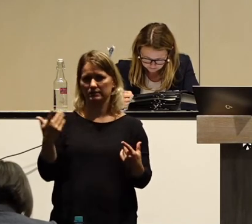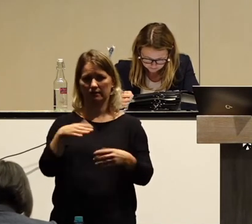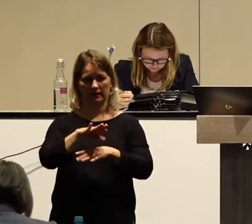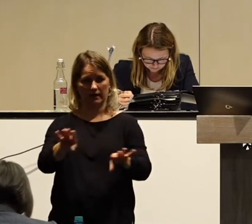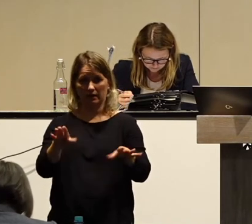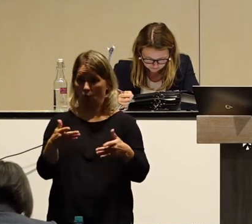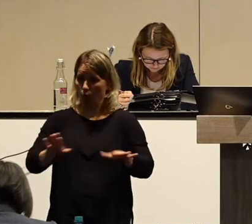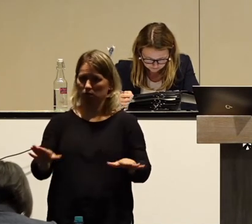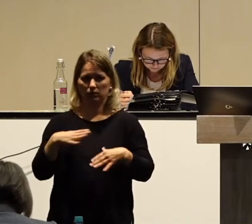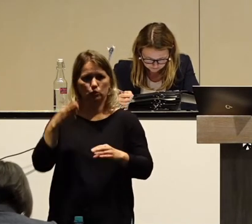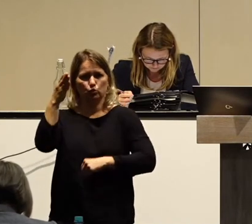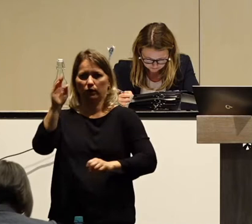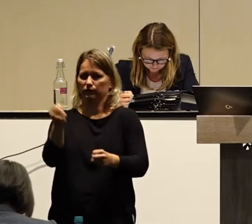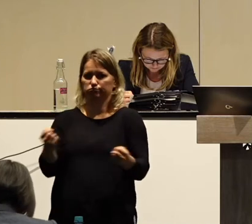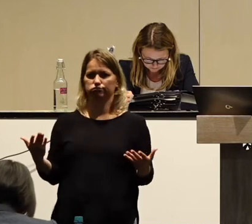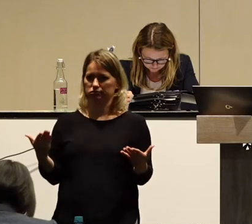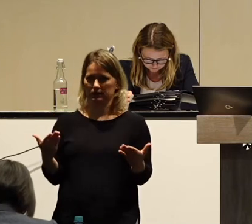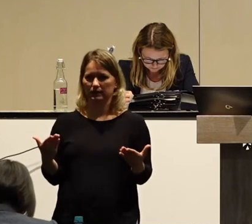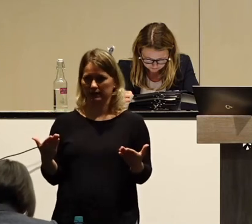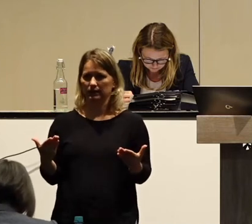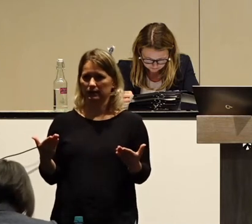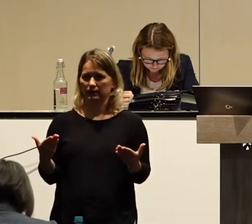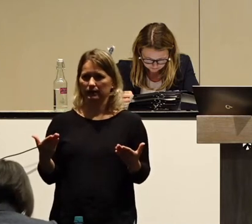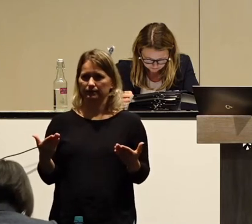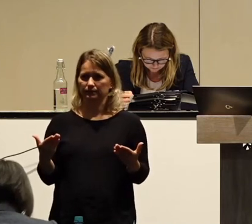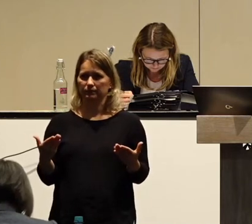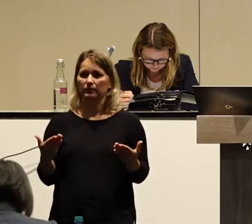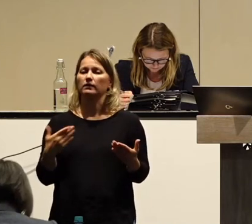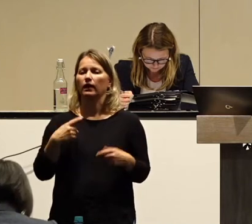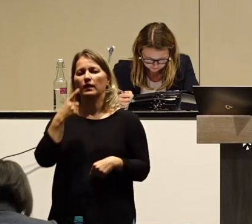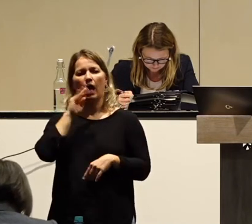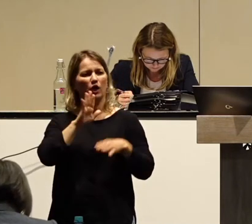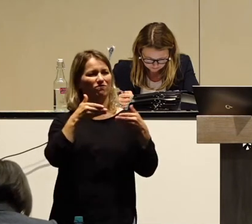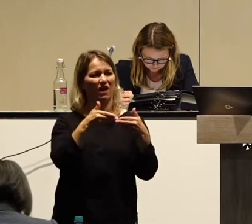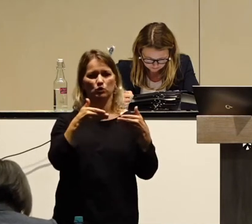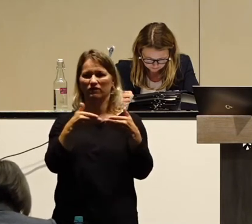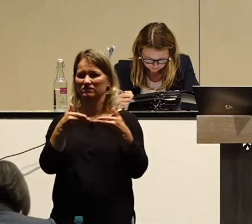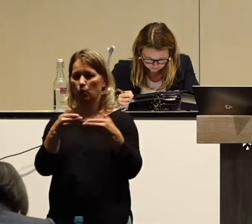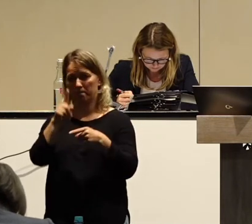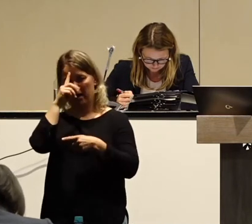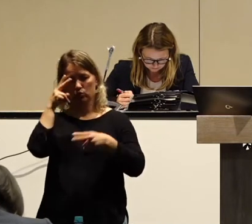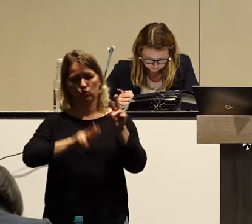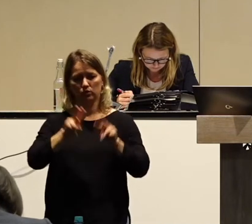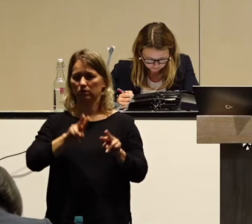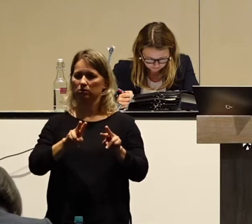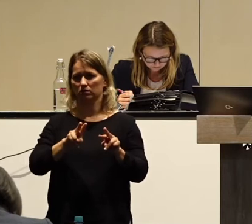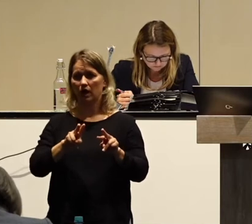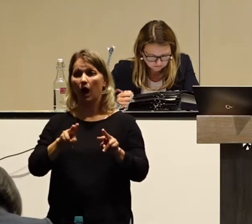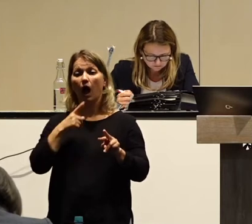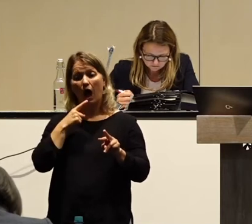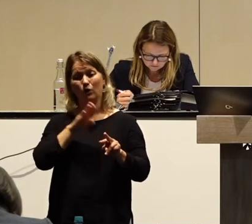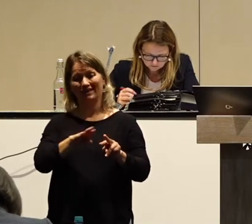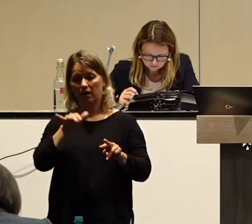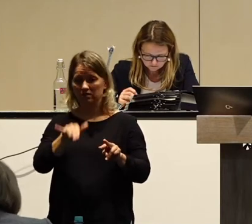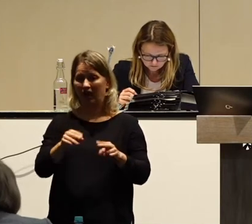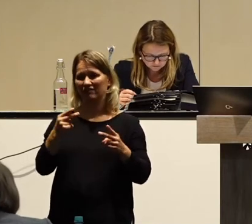Zukunft. Übrigens auch, da sind wir uns dann, glaube ich, auch über die Fraktionsgrenzen hinweg wieder einig, auch die Zukunft der Wirtschaft. Auch wenn